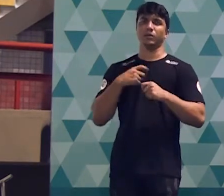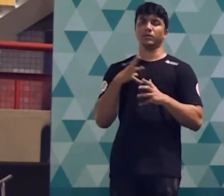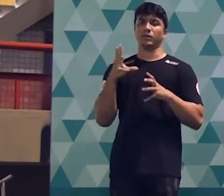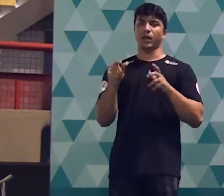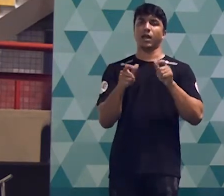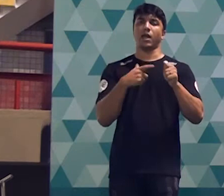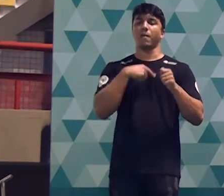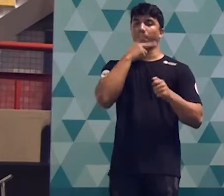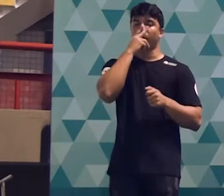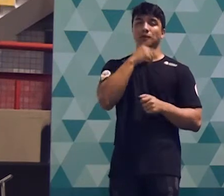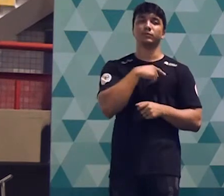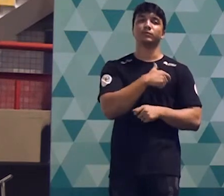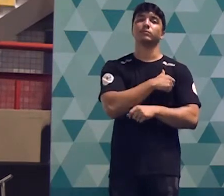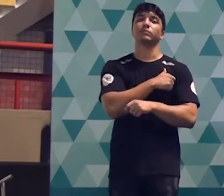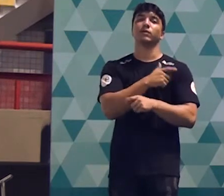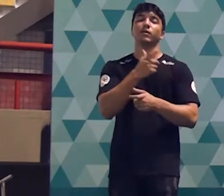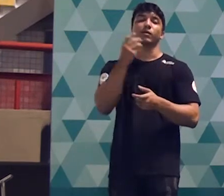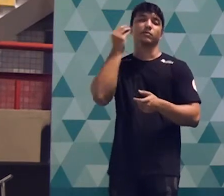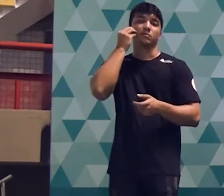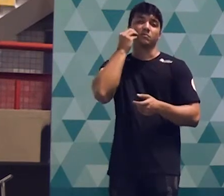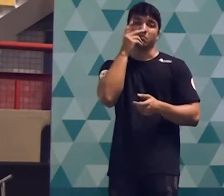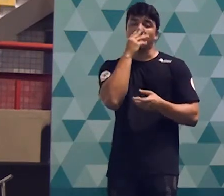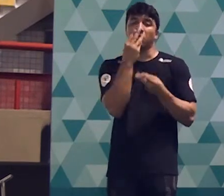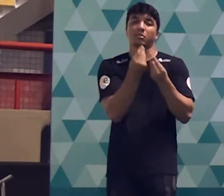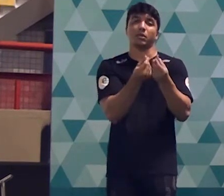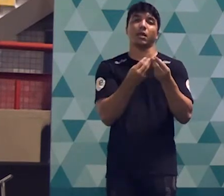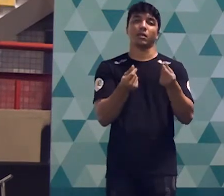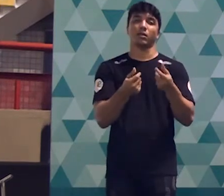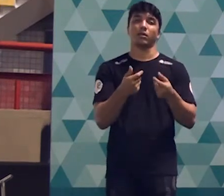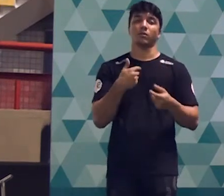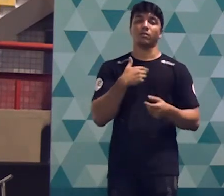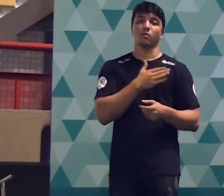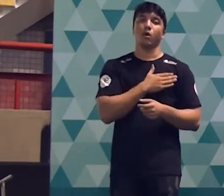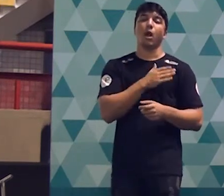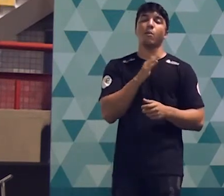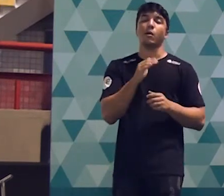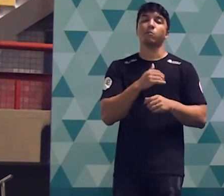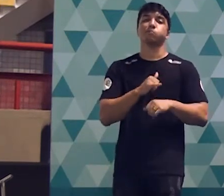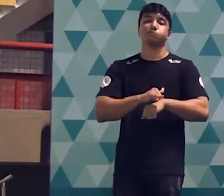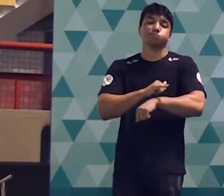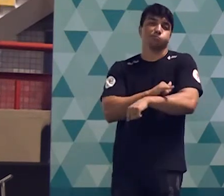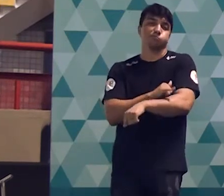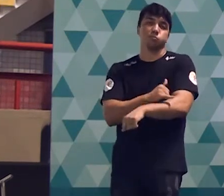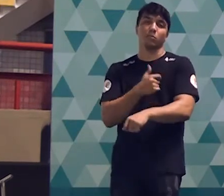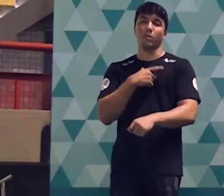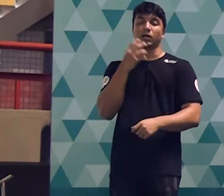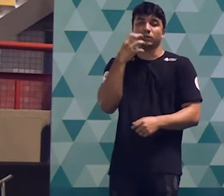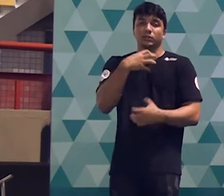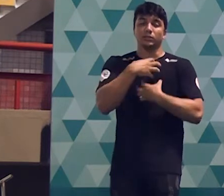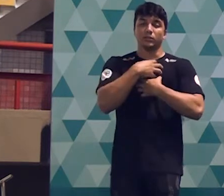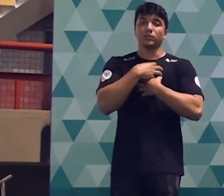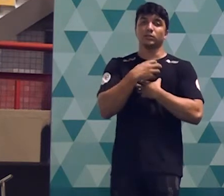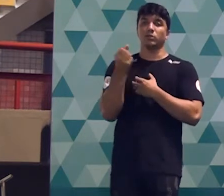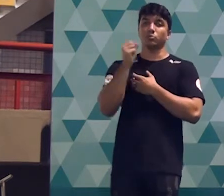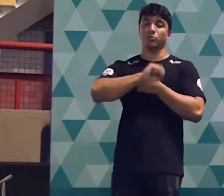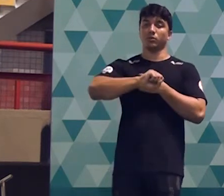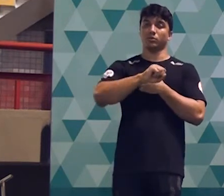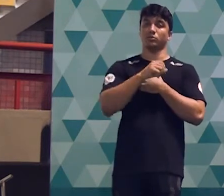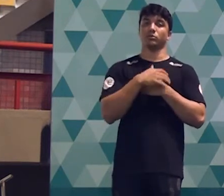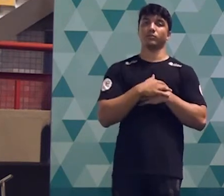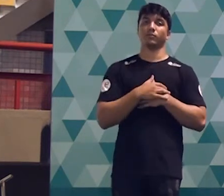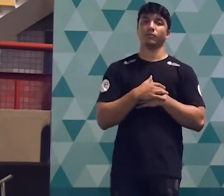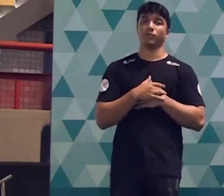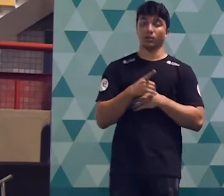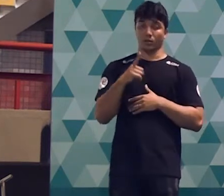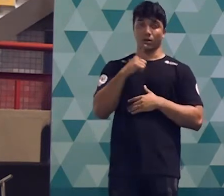para eu beliscar, negócio de mulher sem barriga, sem nada. Eu gosto de uma barriguinha, a gente se sente mais protegida. Por isso que eu estou dizendo